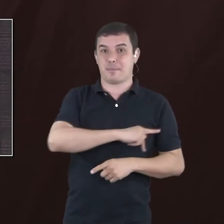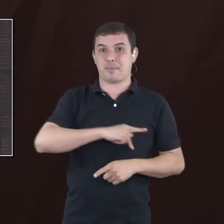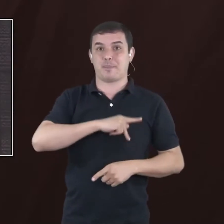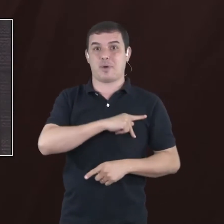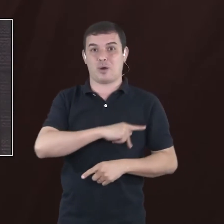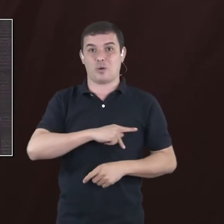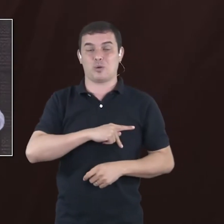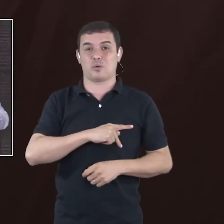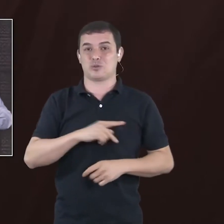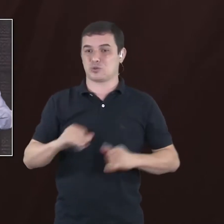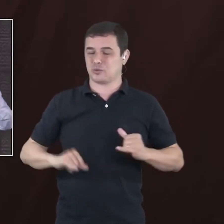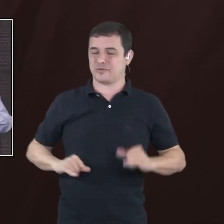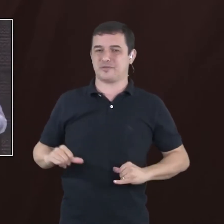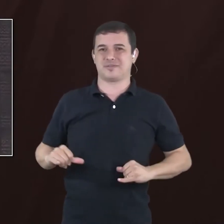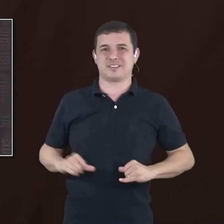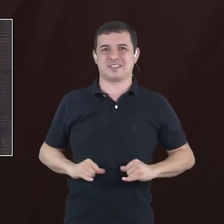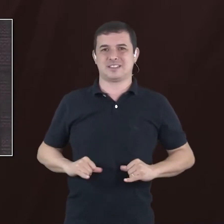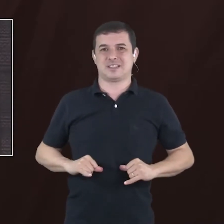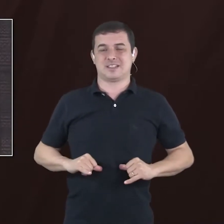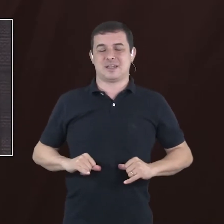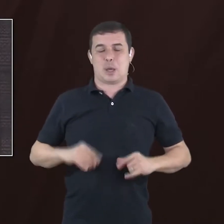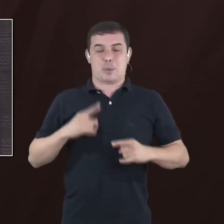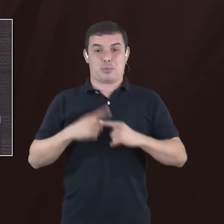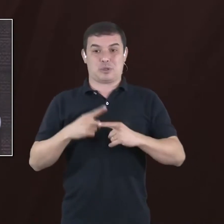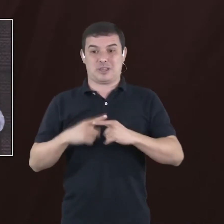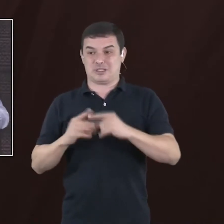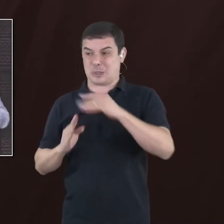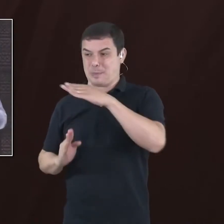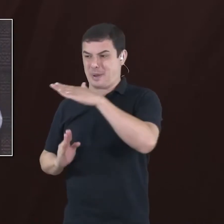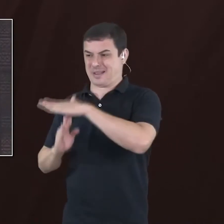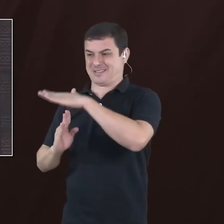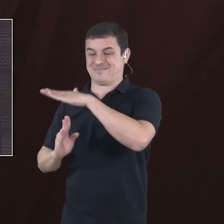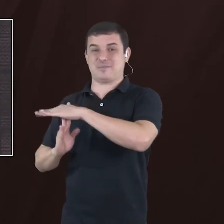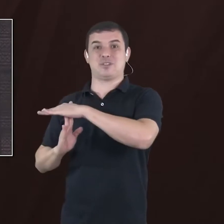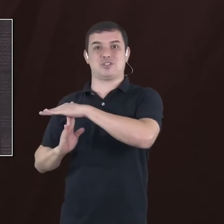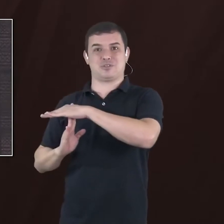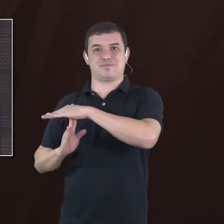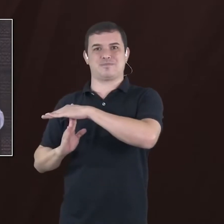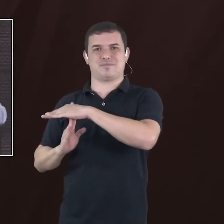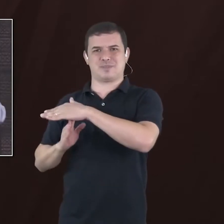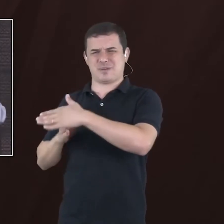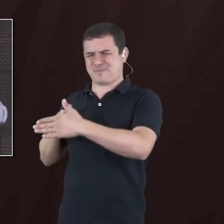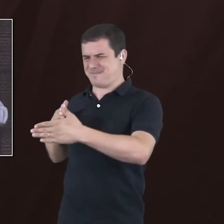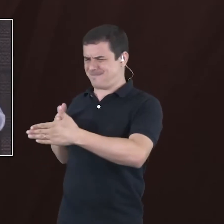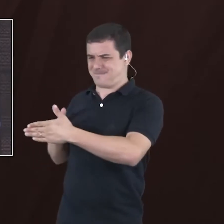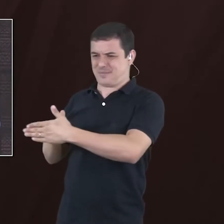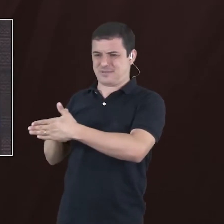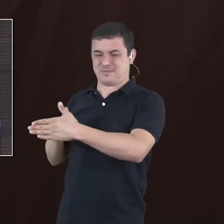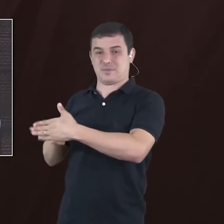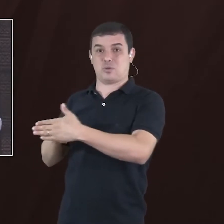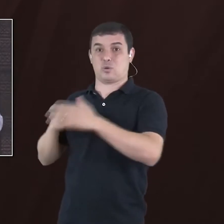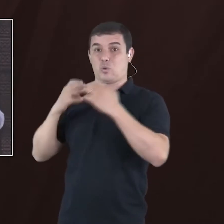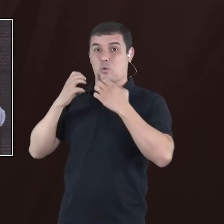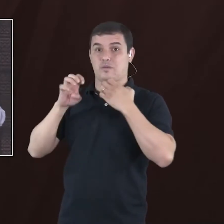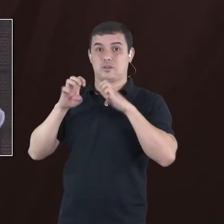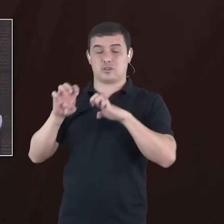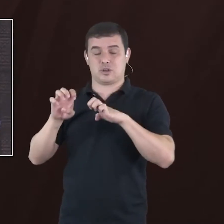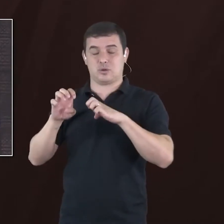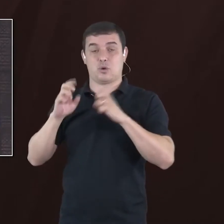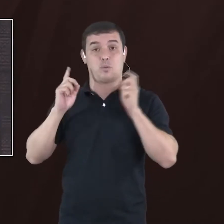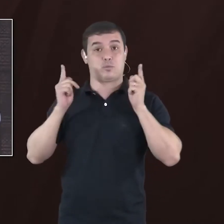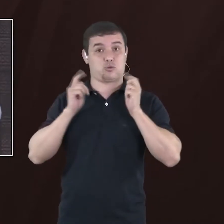apóstolo Paulo, por causa da resistência dos próprios judeus que creram em Jesus, de largar, né,